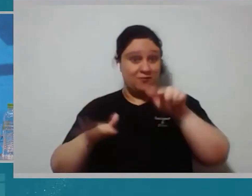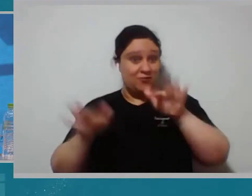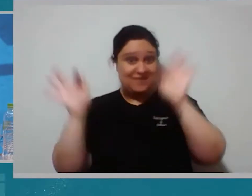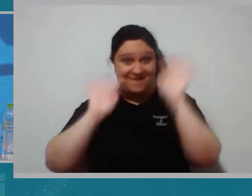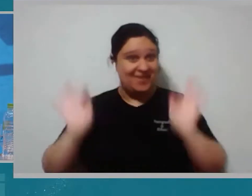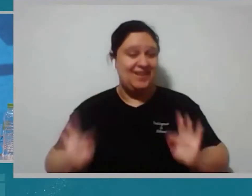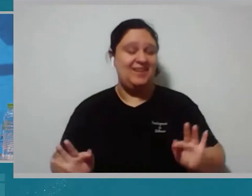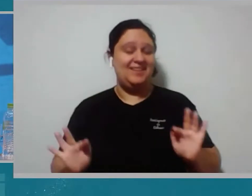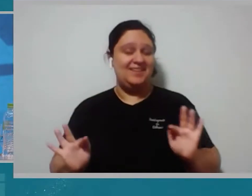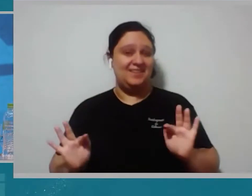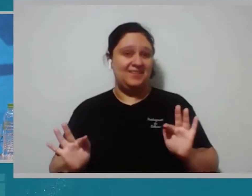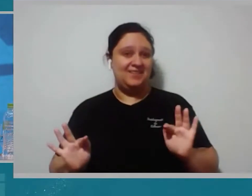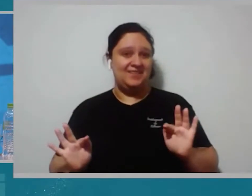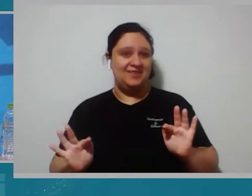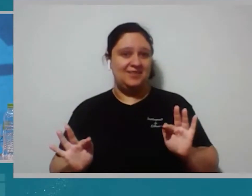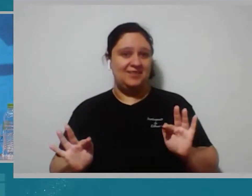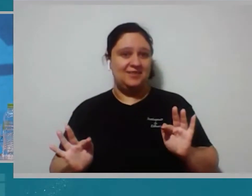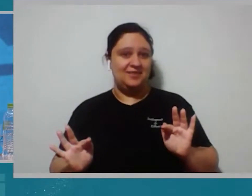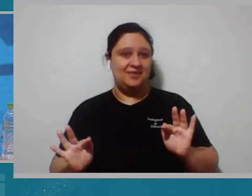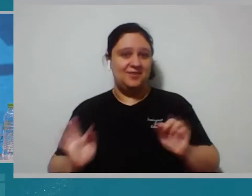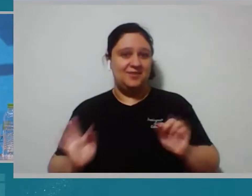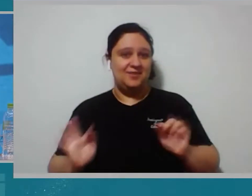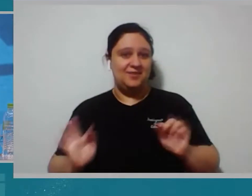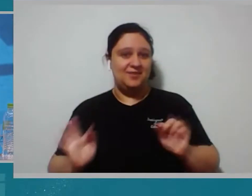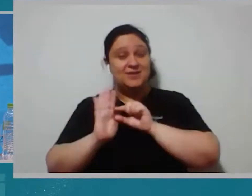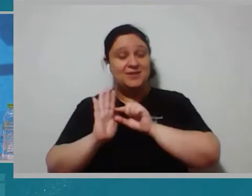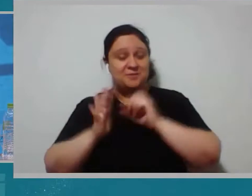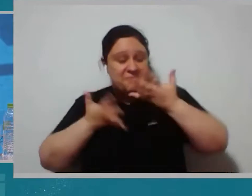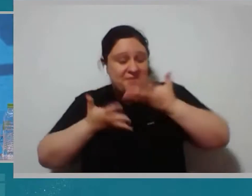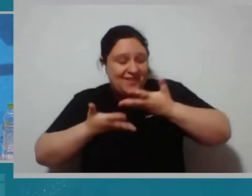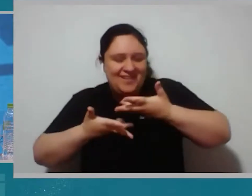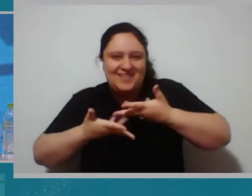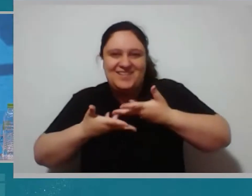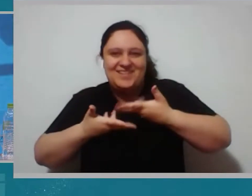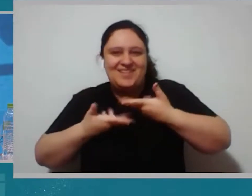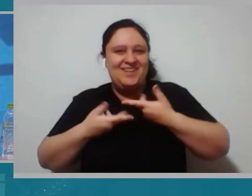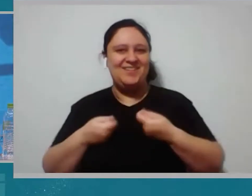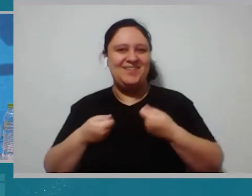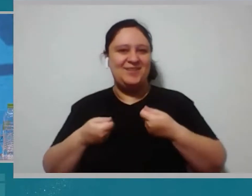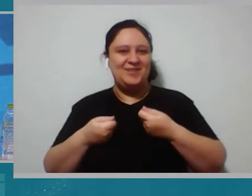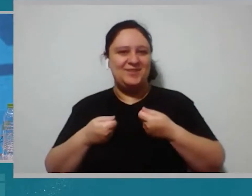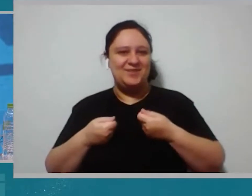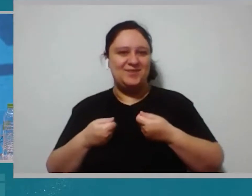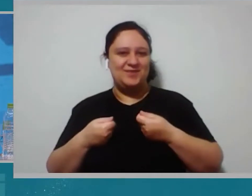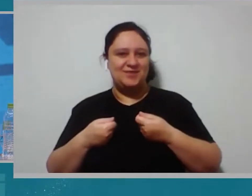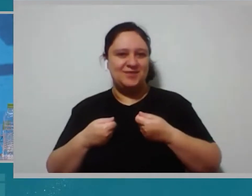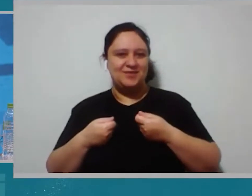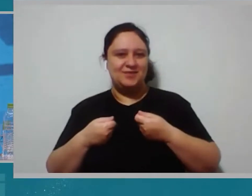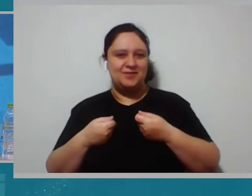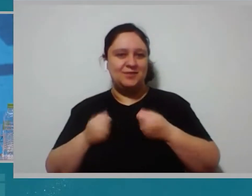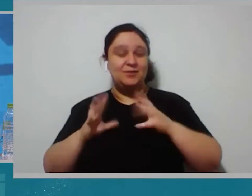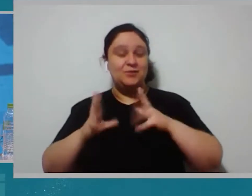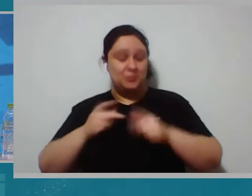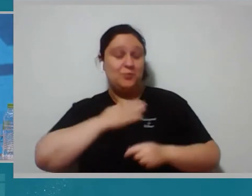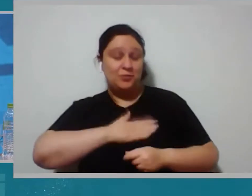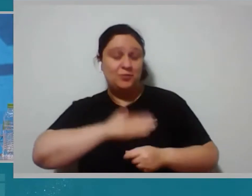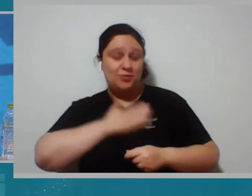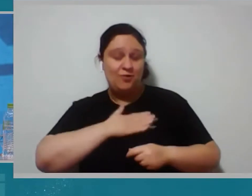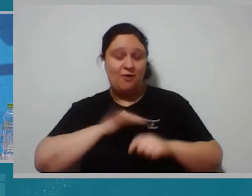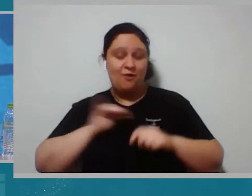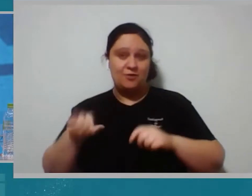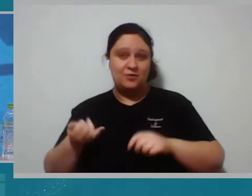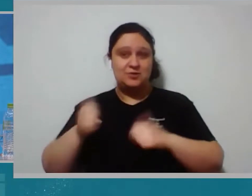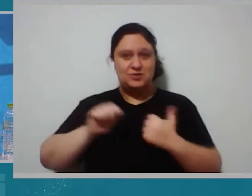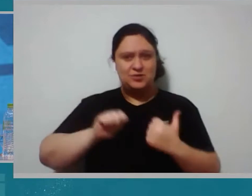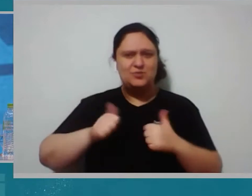Esse versículo é tremendo. Todo mundo gosta de João Batista, não sei o quê, João